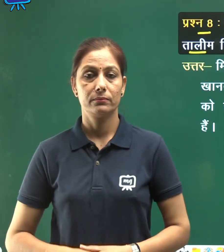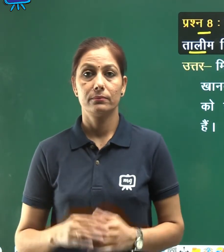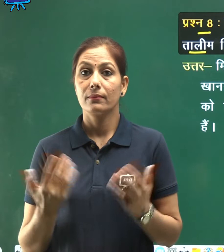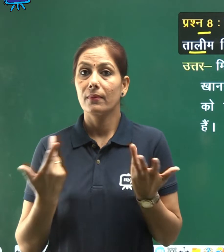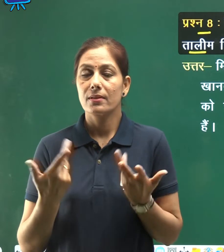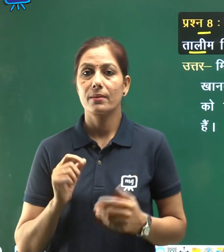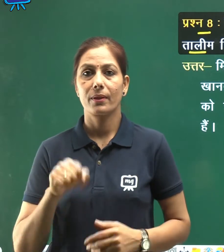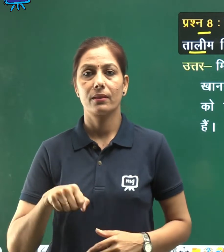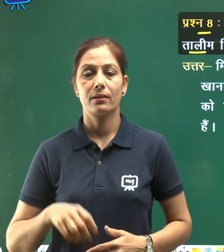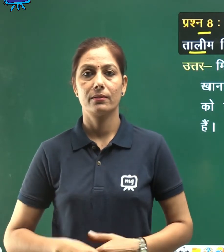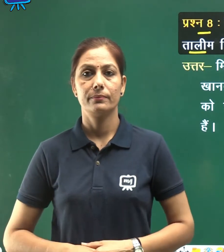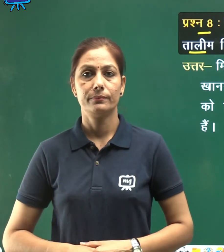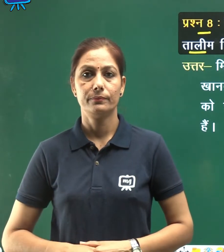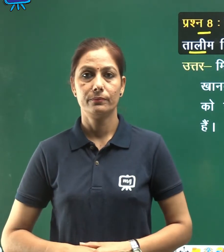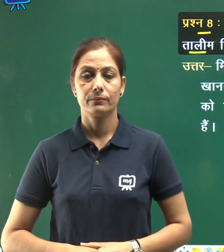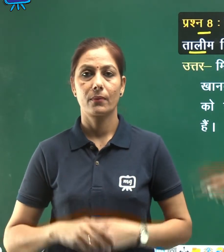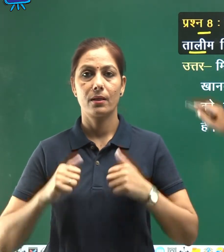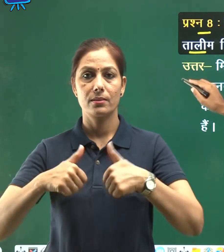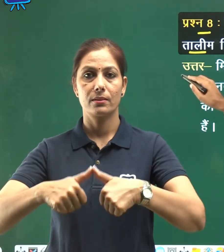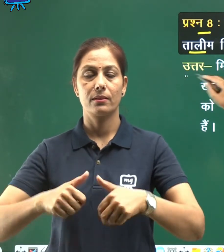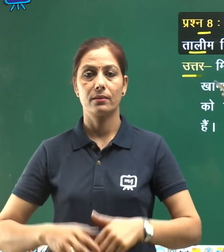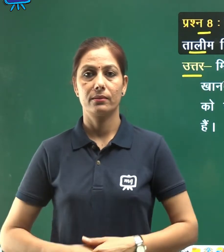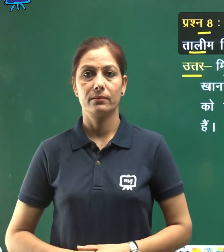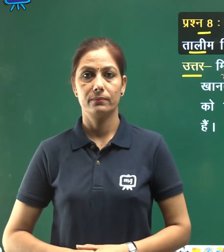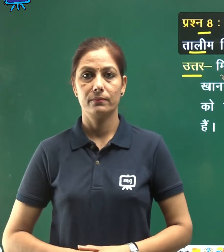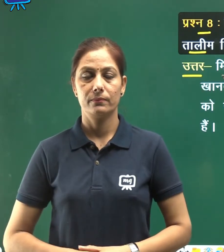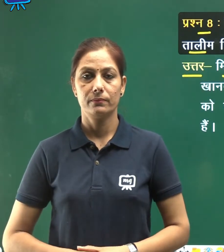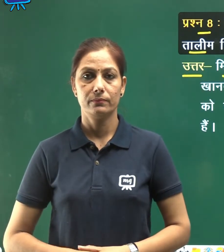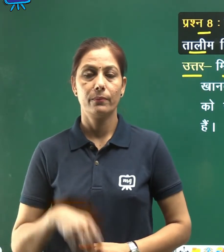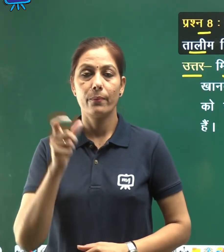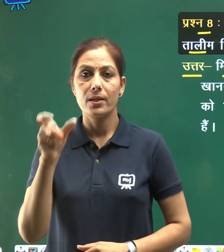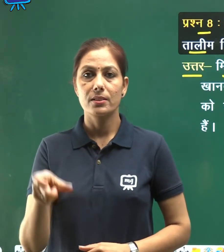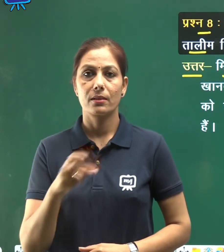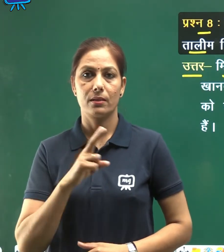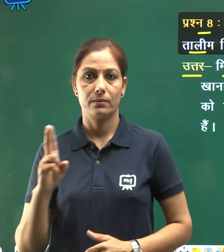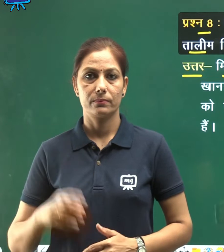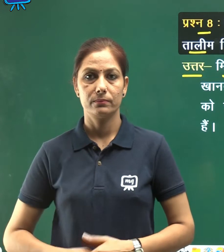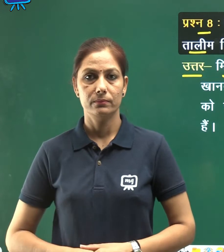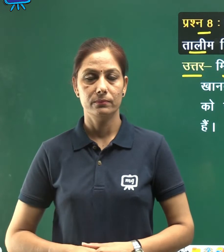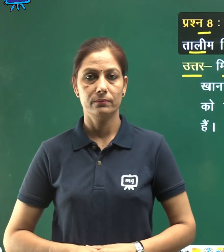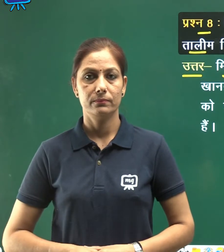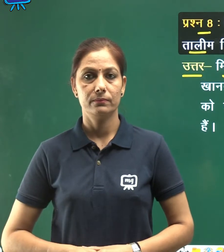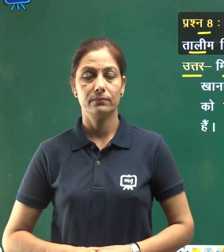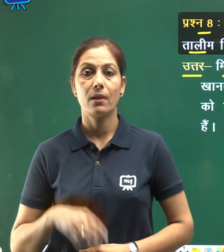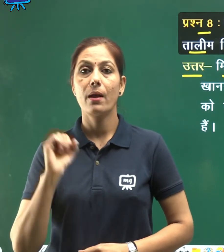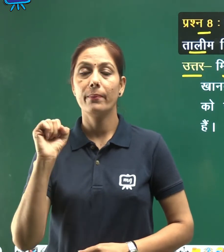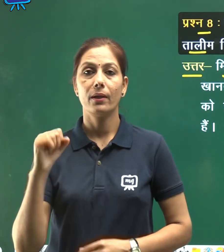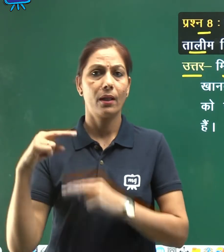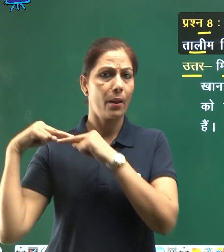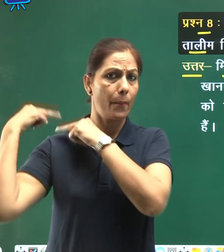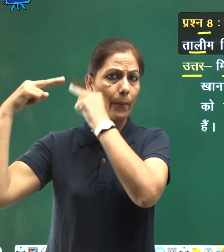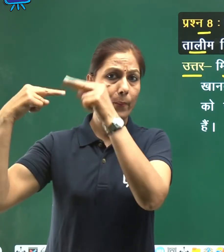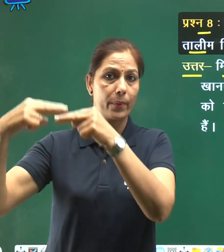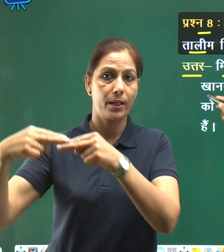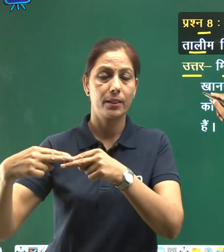किसे मानते हैं? उत्तर है, मियां नसीरुद्दीन अपने खानदानी कार्य